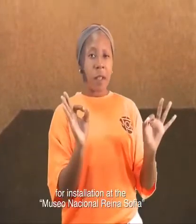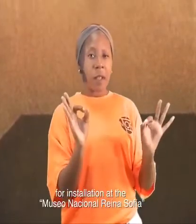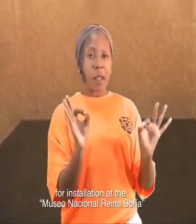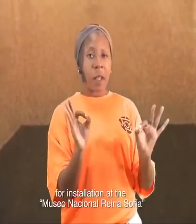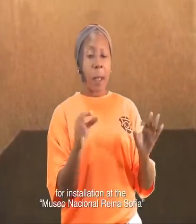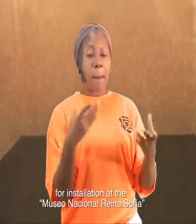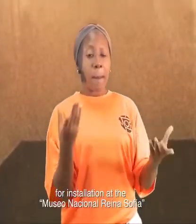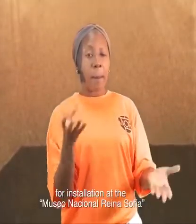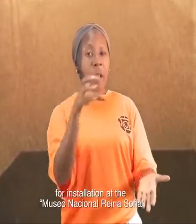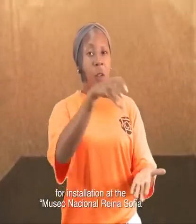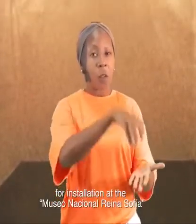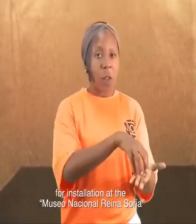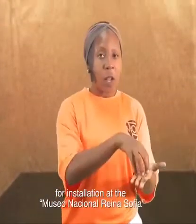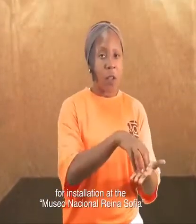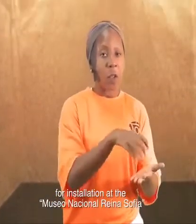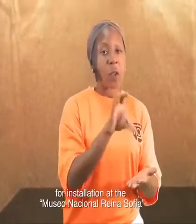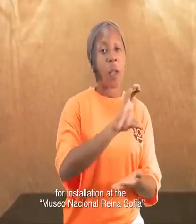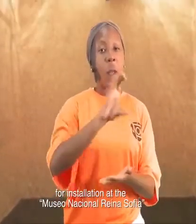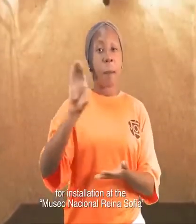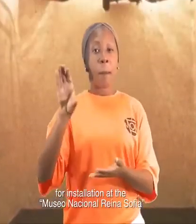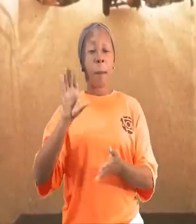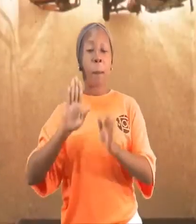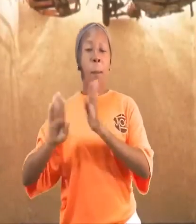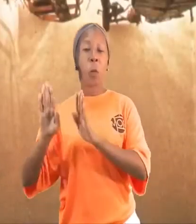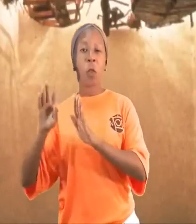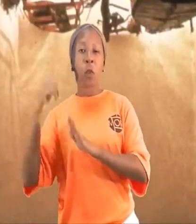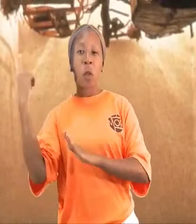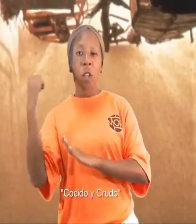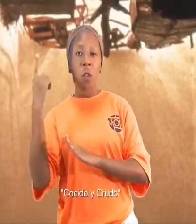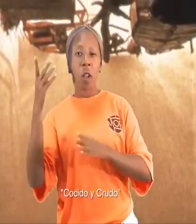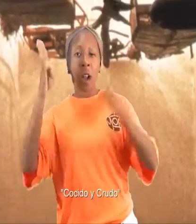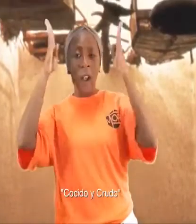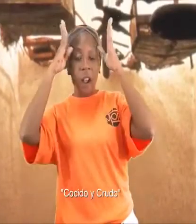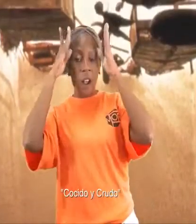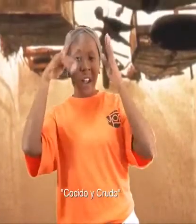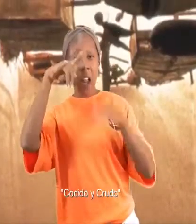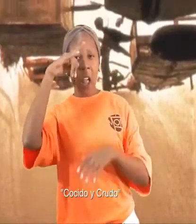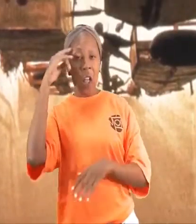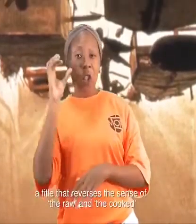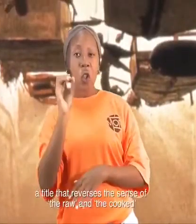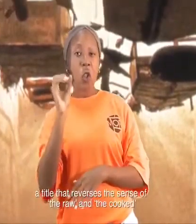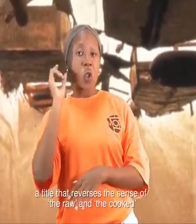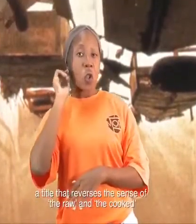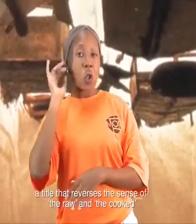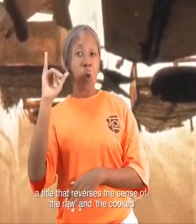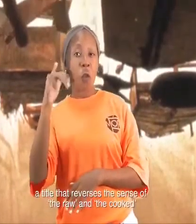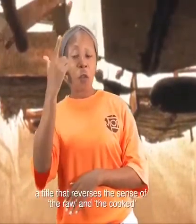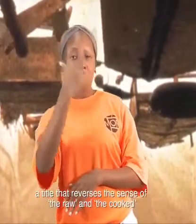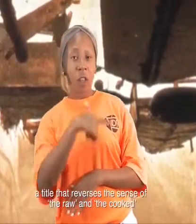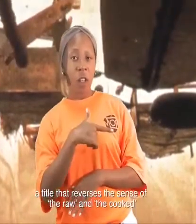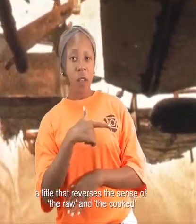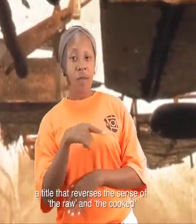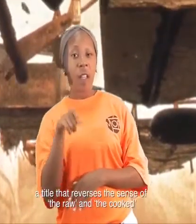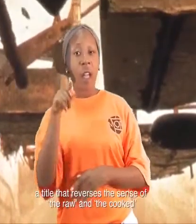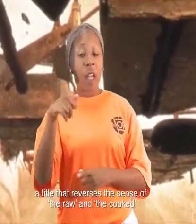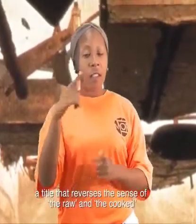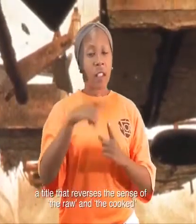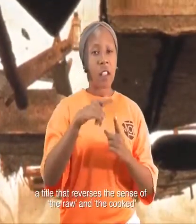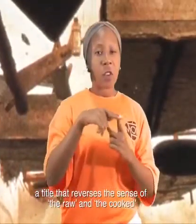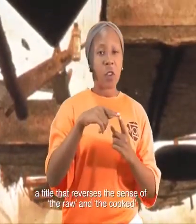instalación en el Museo Nacional Reina Sofía. Cocido y crudo, un título que invierte el sentido de lo crudo